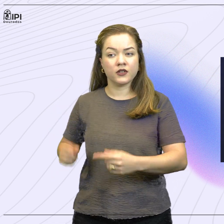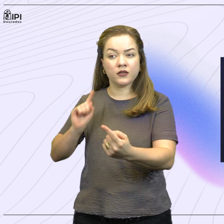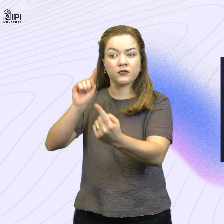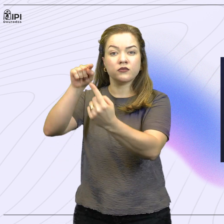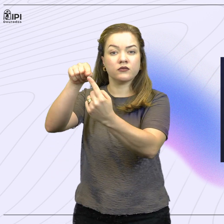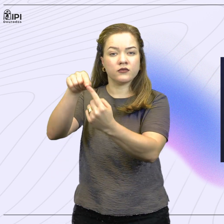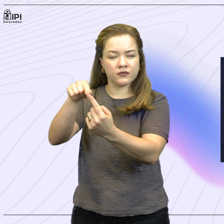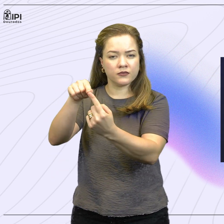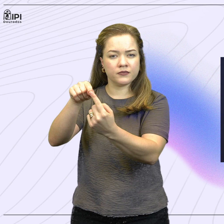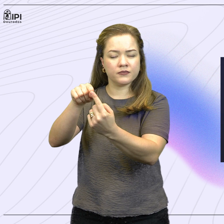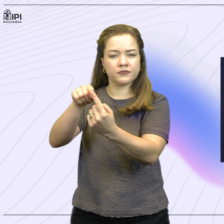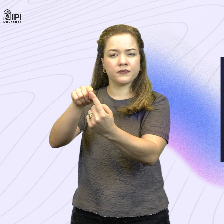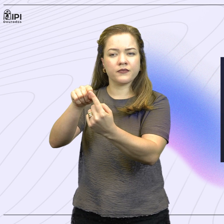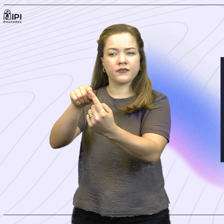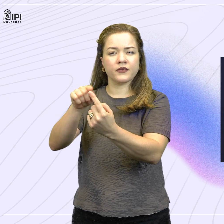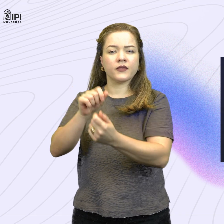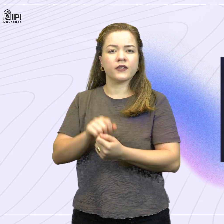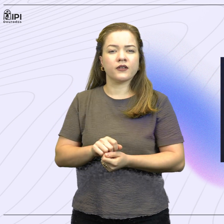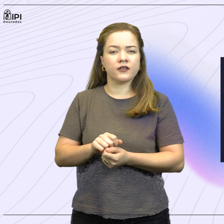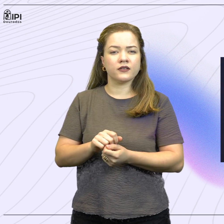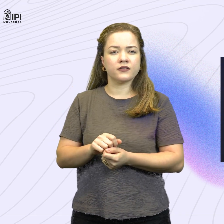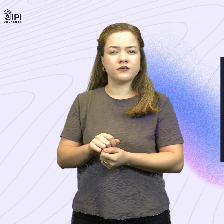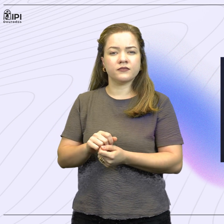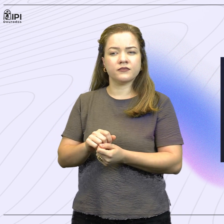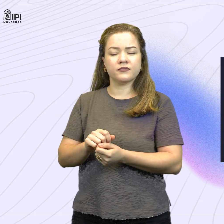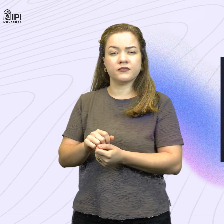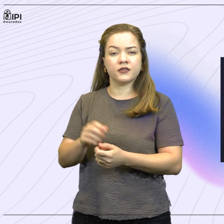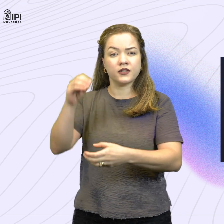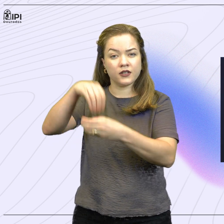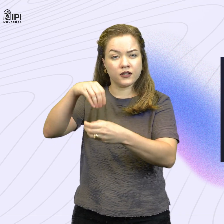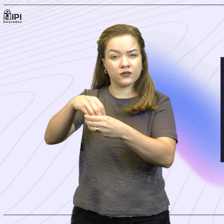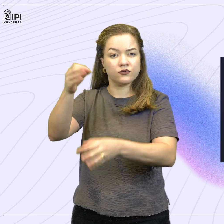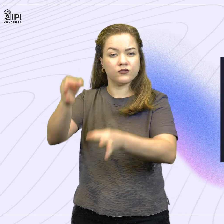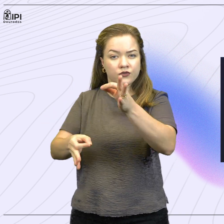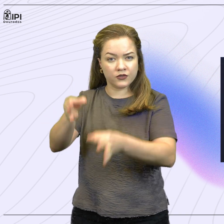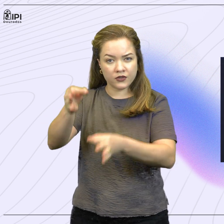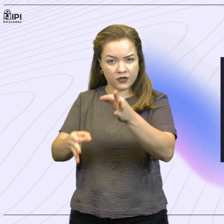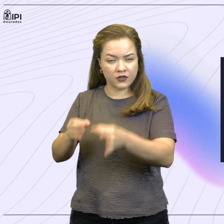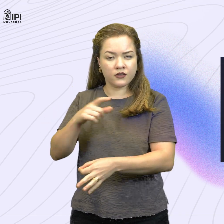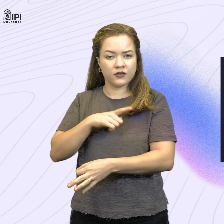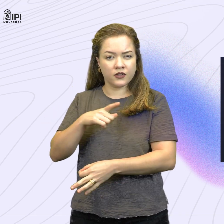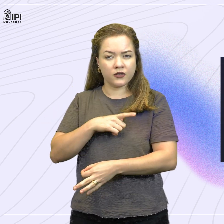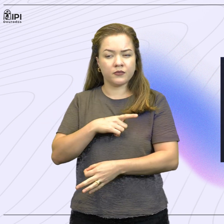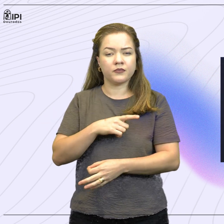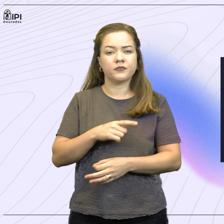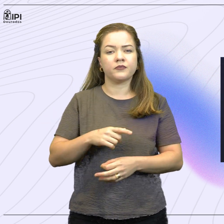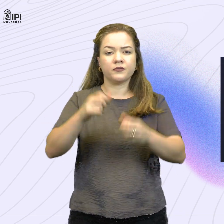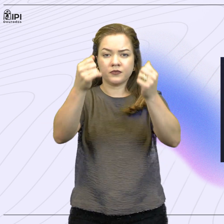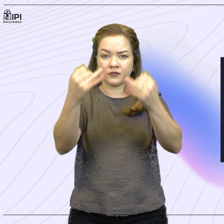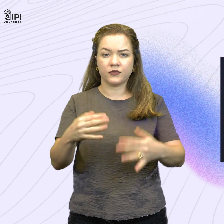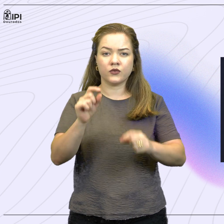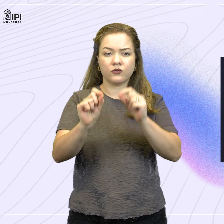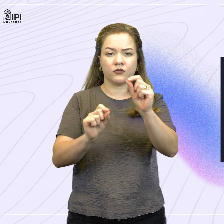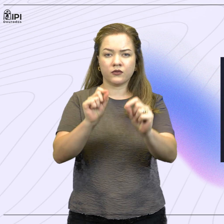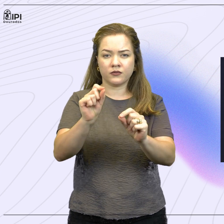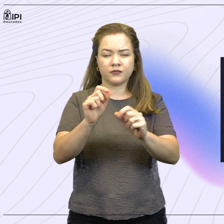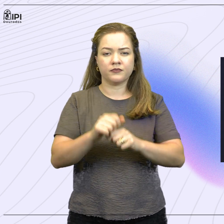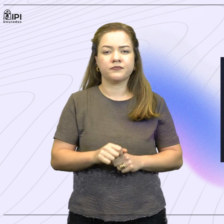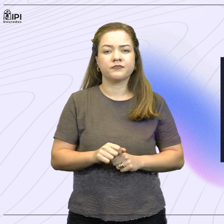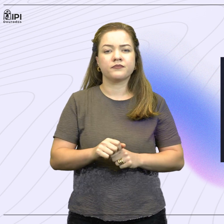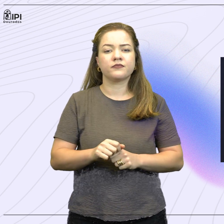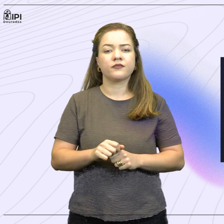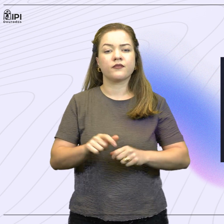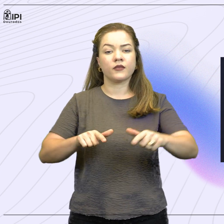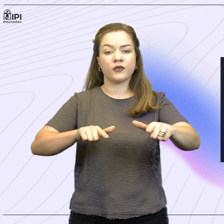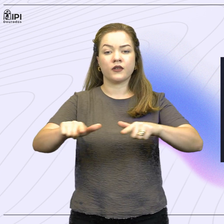missões e alvos que foi traçado dentro do judiciário, ela diz o seguinte: nós devemos